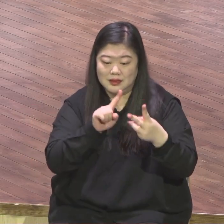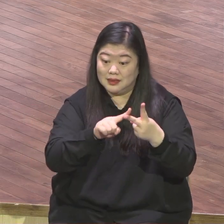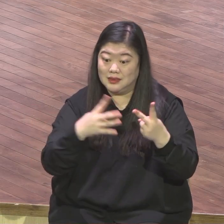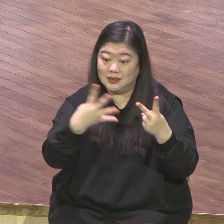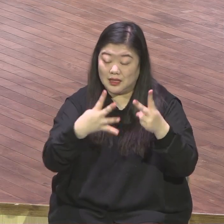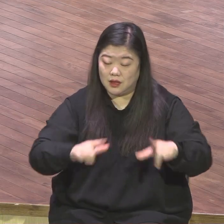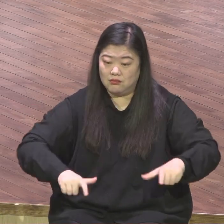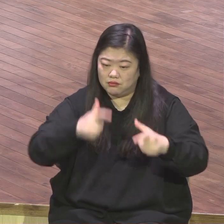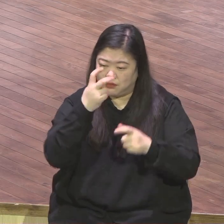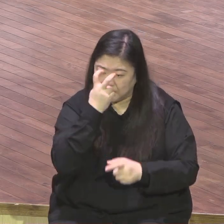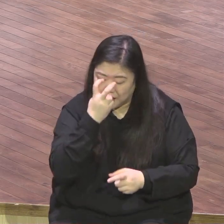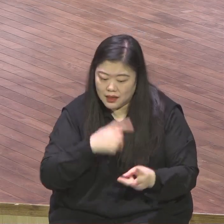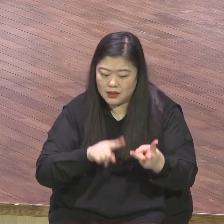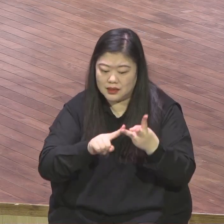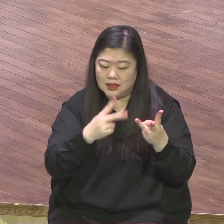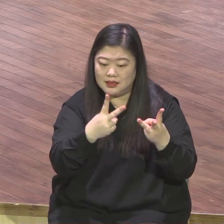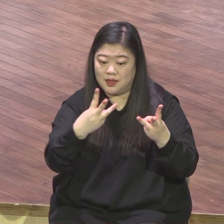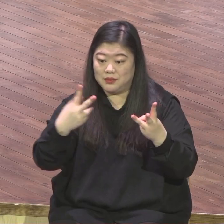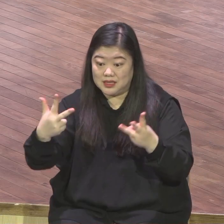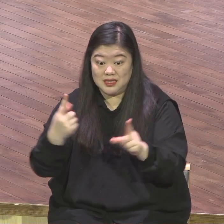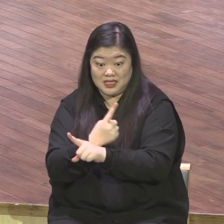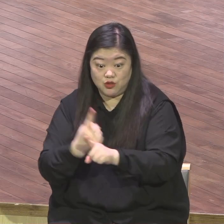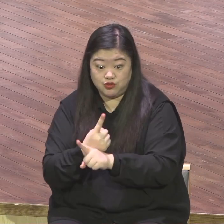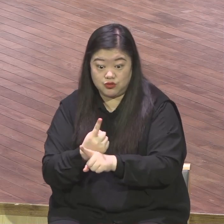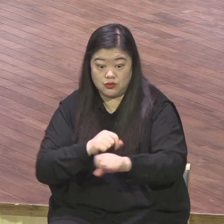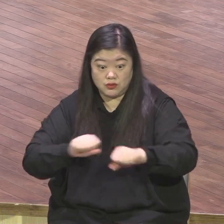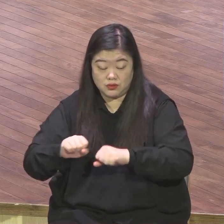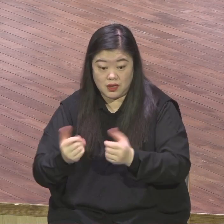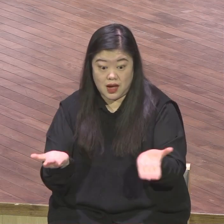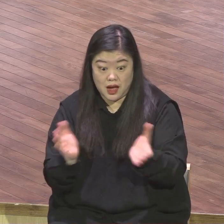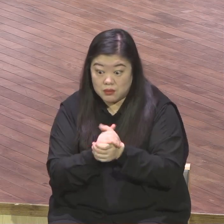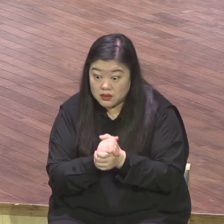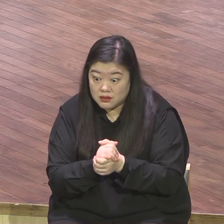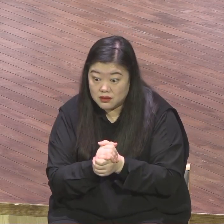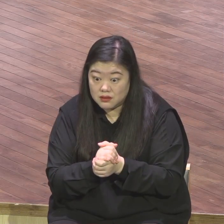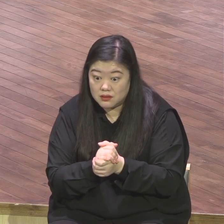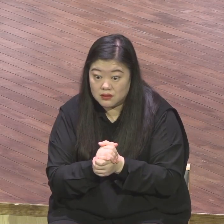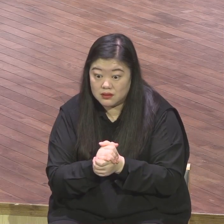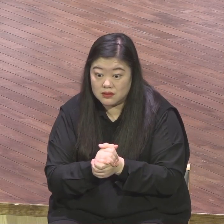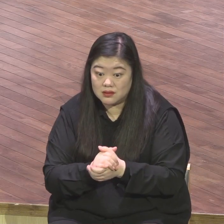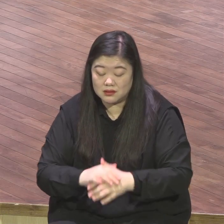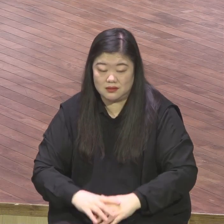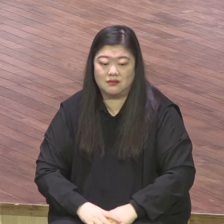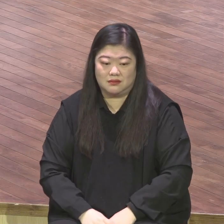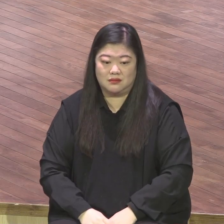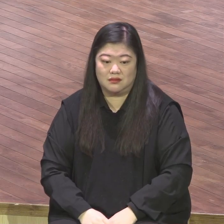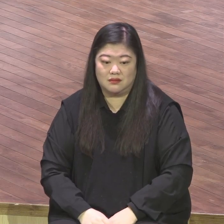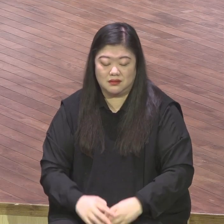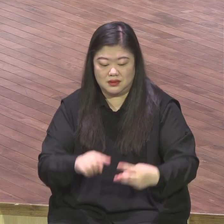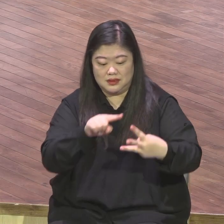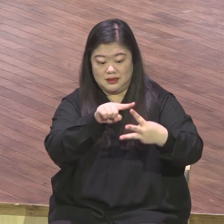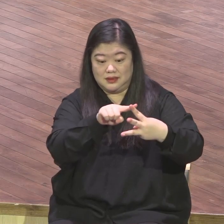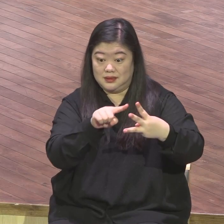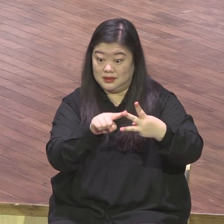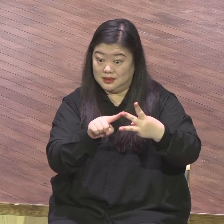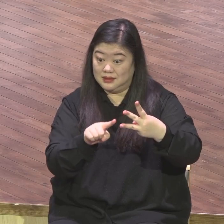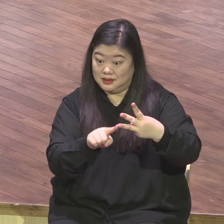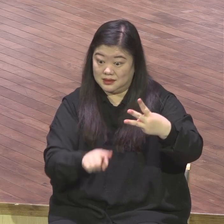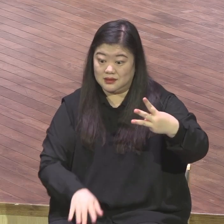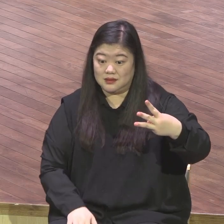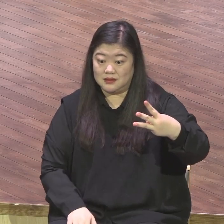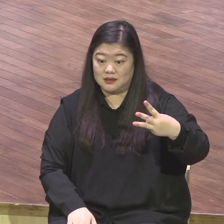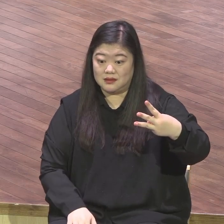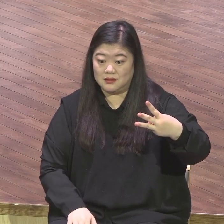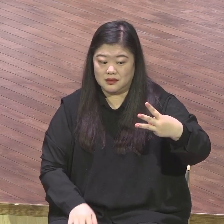운동, 237 치유 운동. 이 세 가지 운동이에요. 이 세 가지를